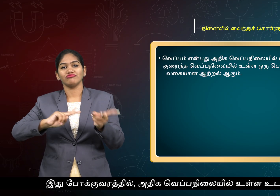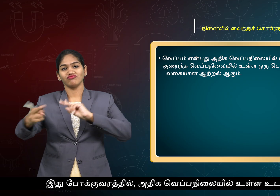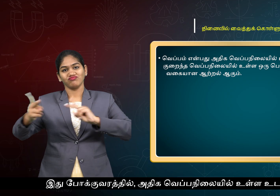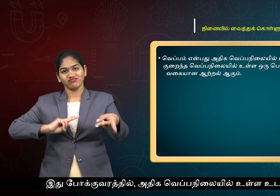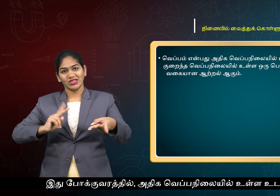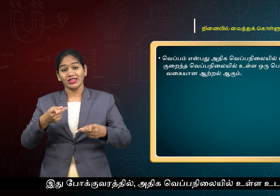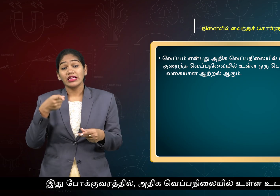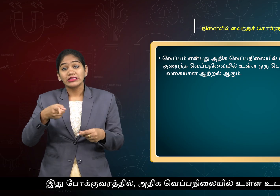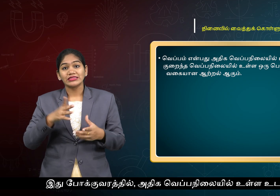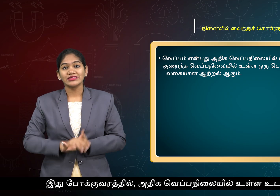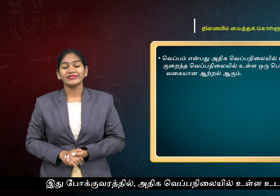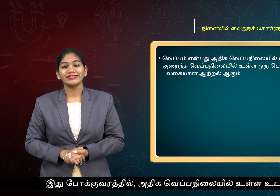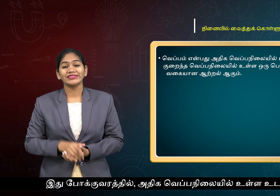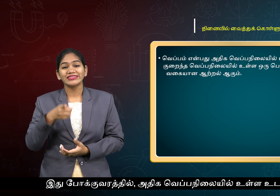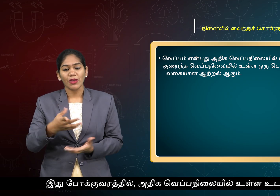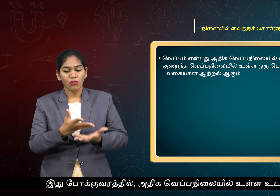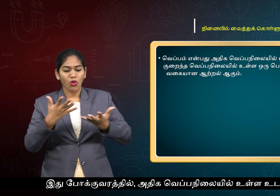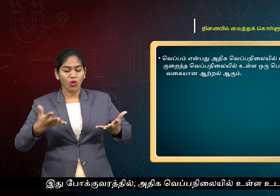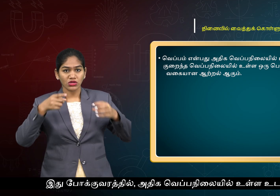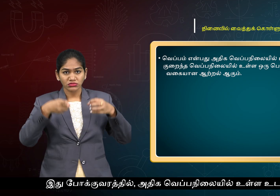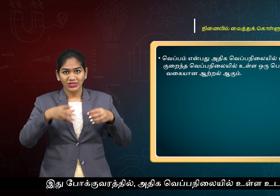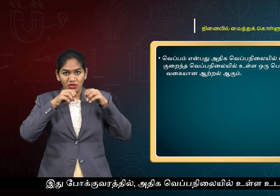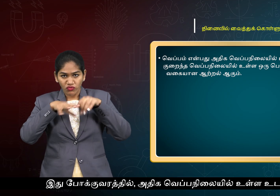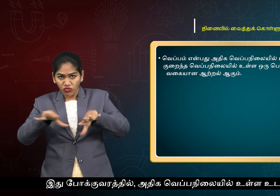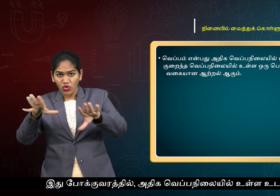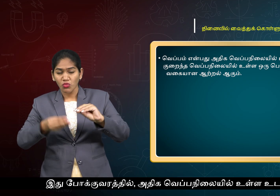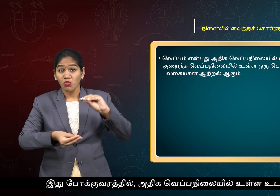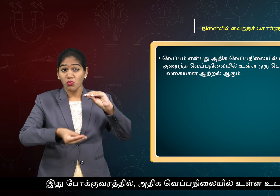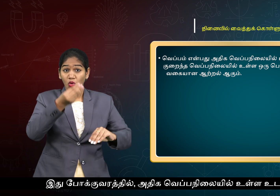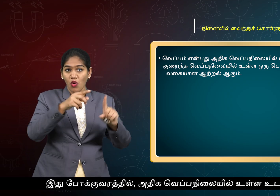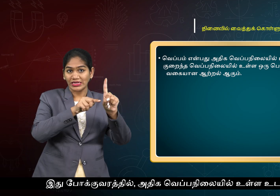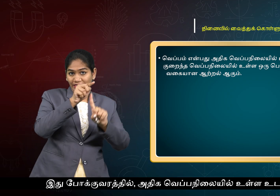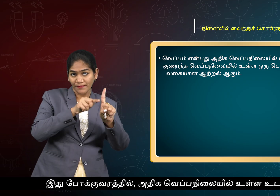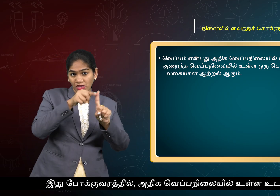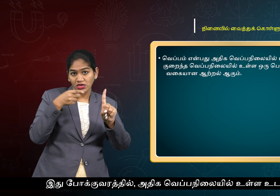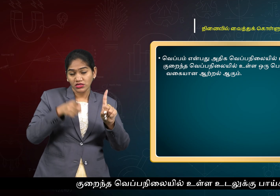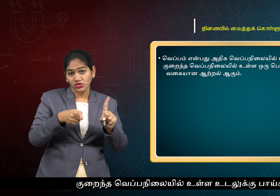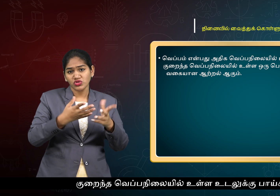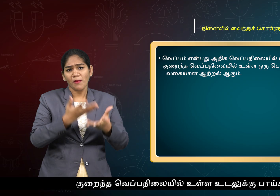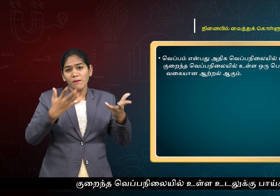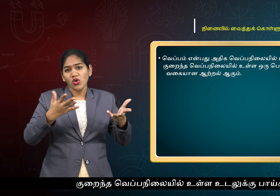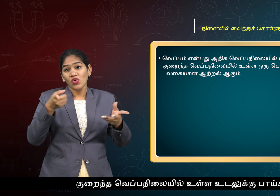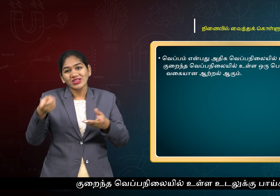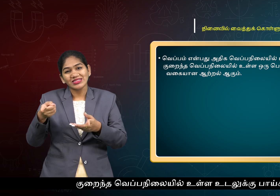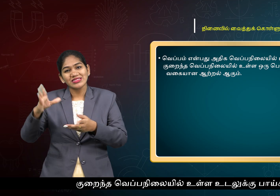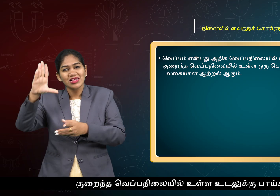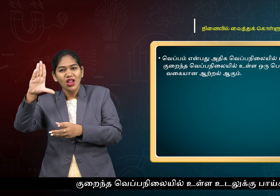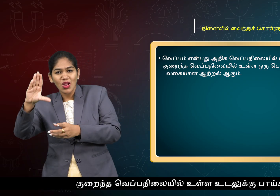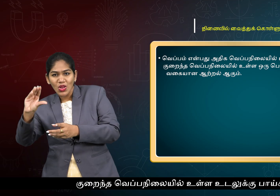இது போக்குவரத்தில் அதிக வெப்பநிலையில் உள்ள உடலில் இருந்து குறைந்த வெப்பநிலையில் உள்ள உடலுக்கு